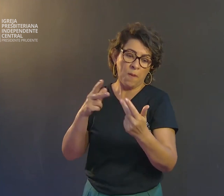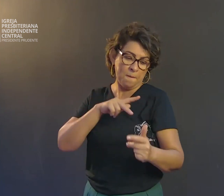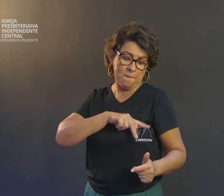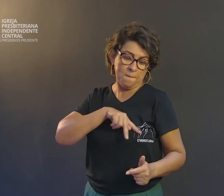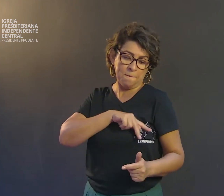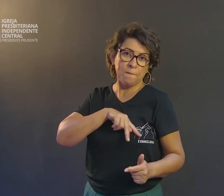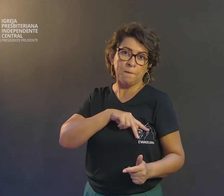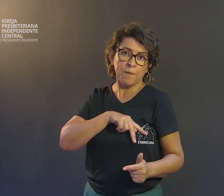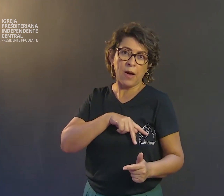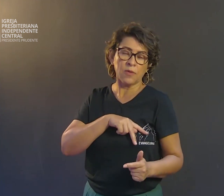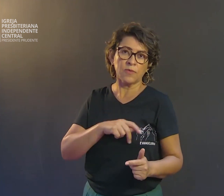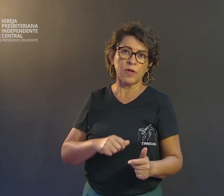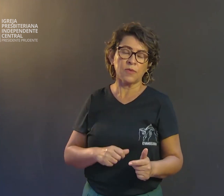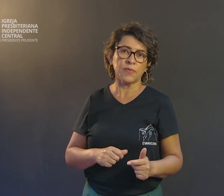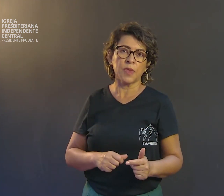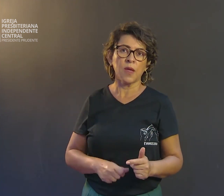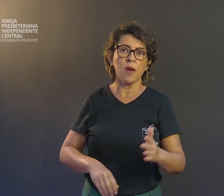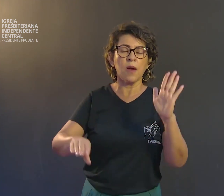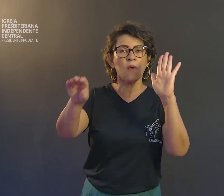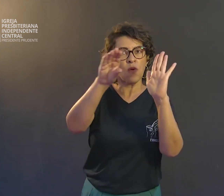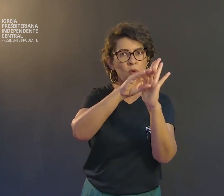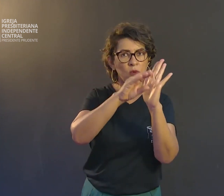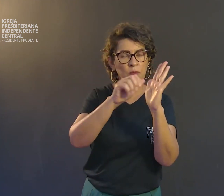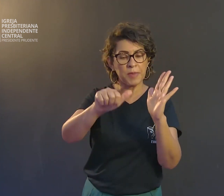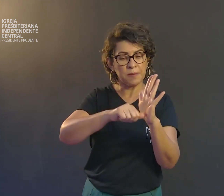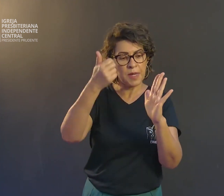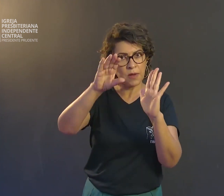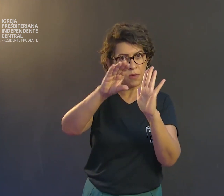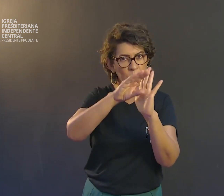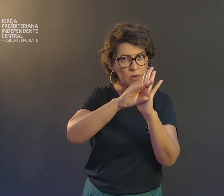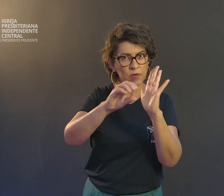1 Coríntios, capítulo 11, verso 1.